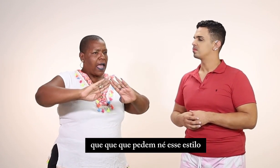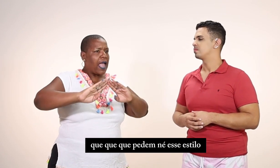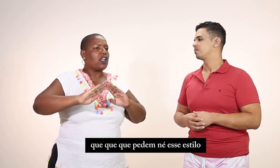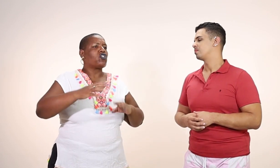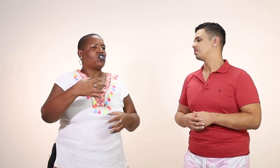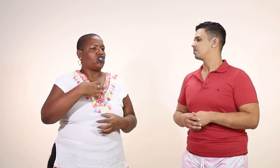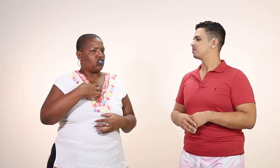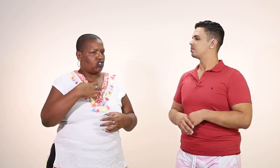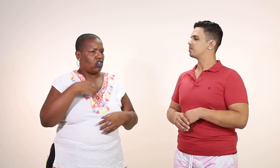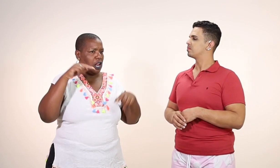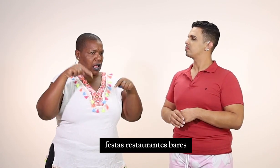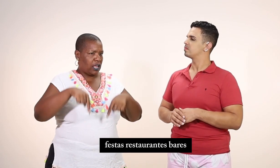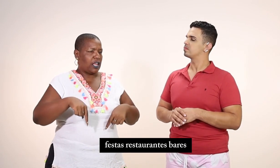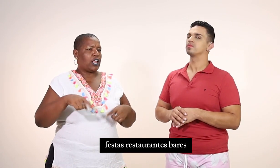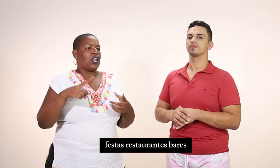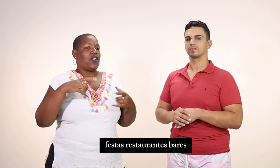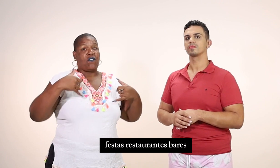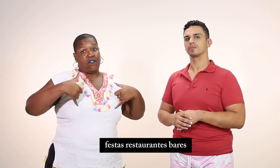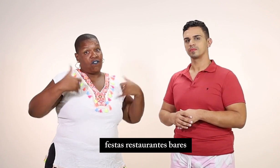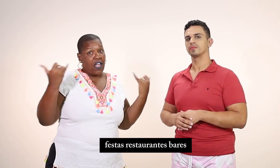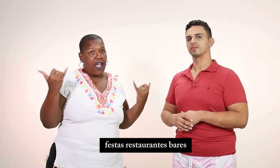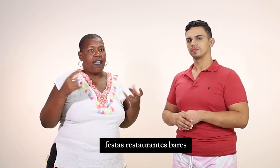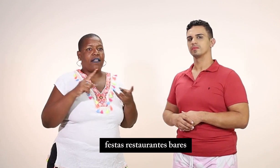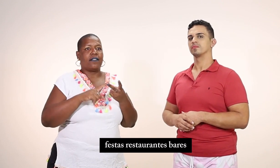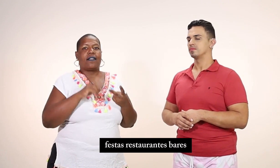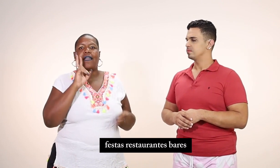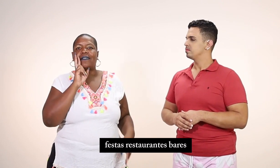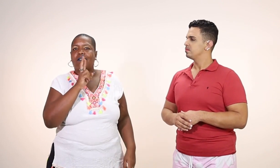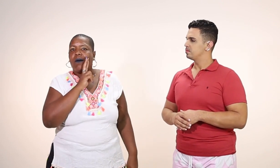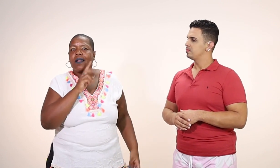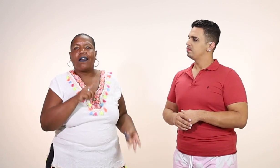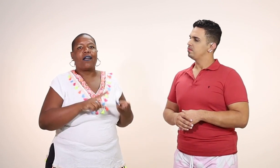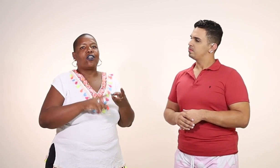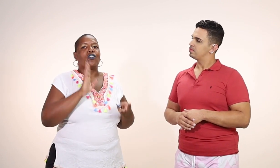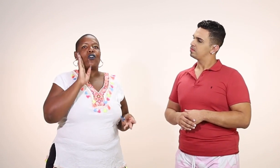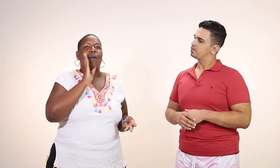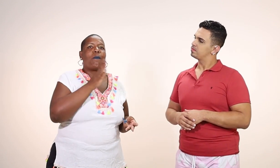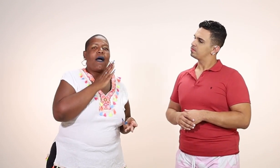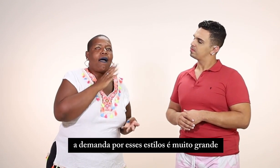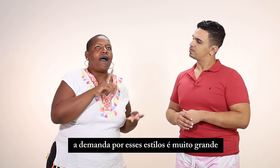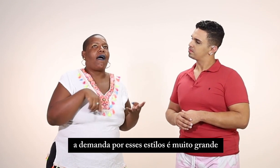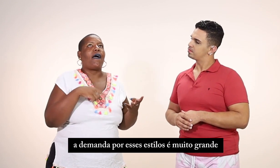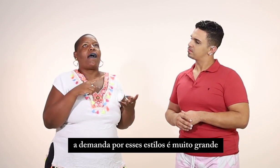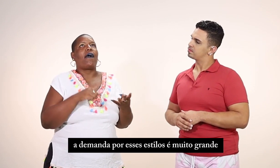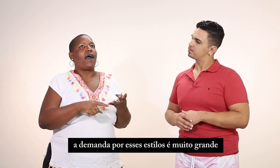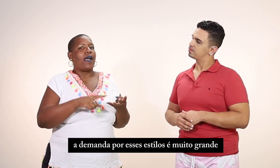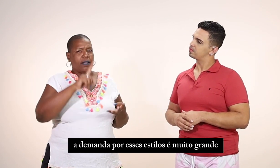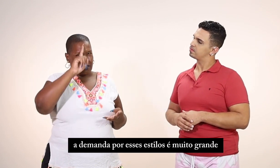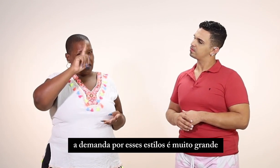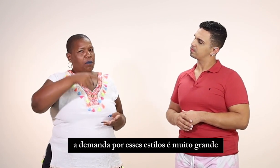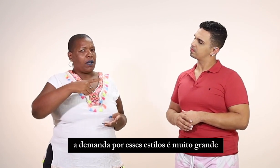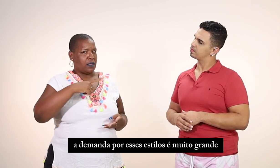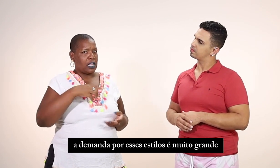estilo, festas, restaurantes, bares. A demanda por esses estilos é muito